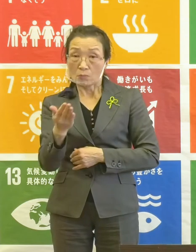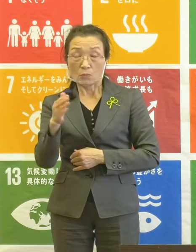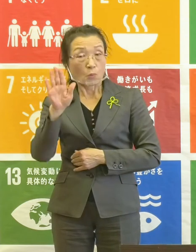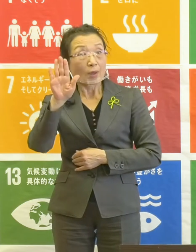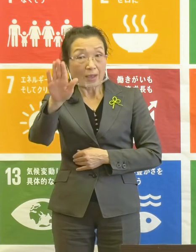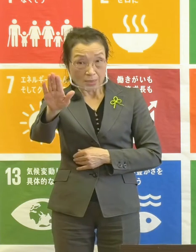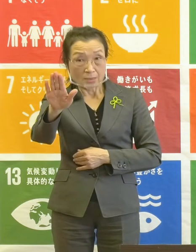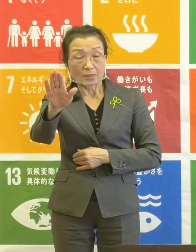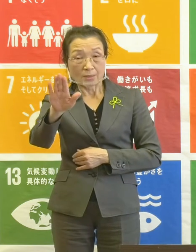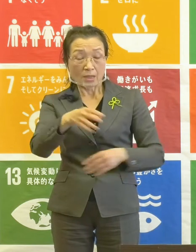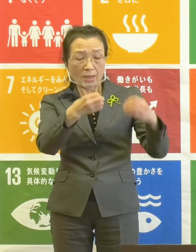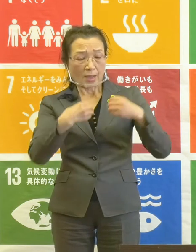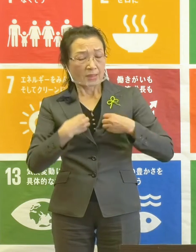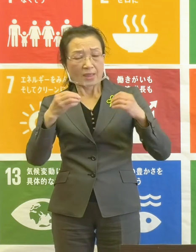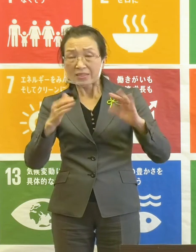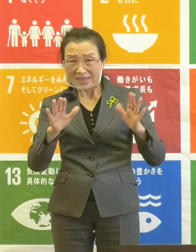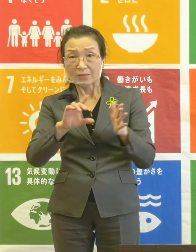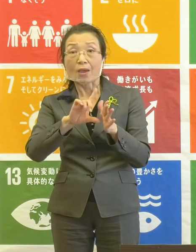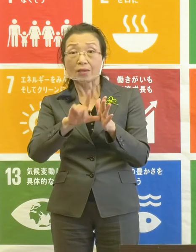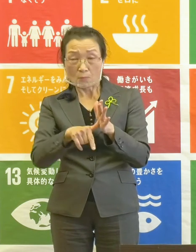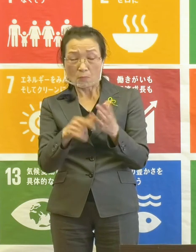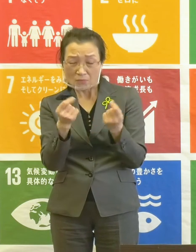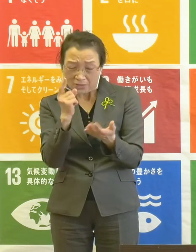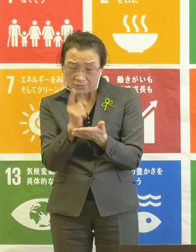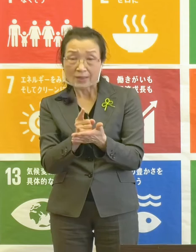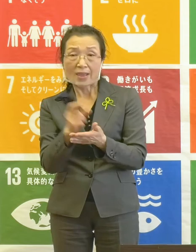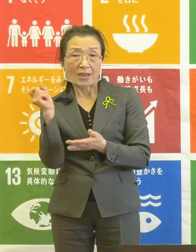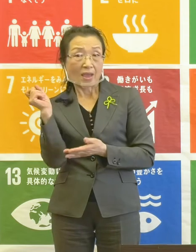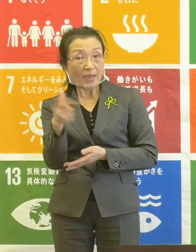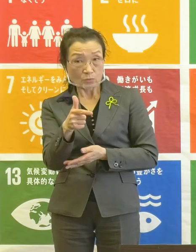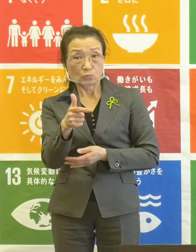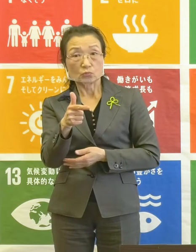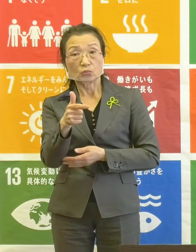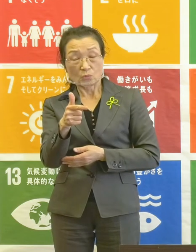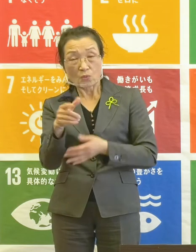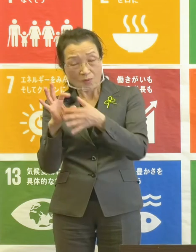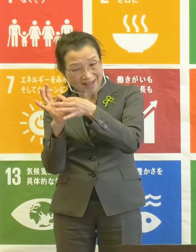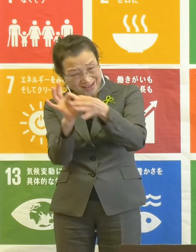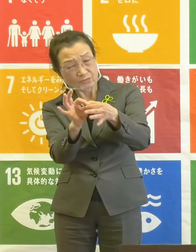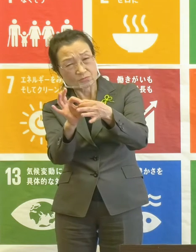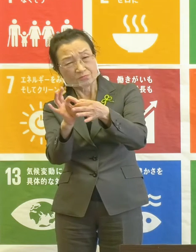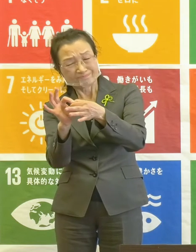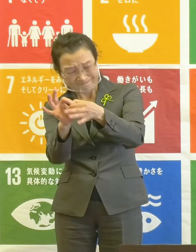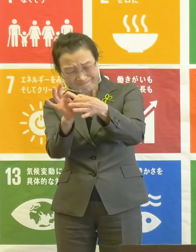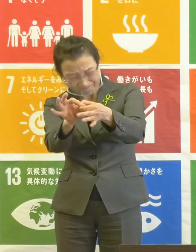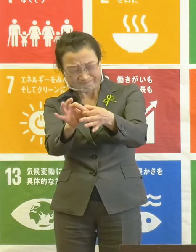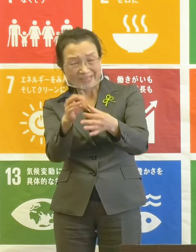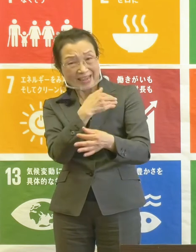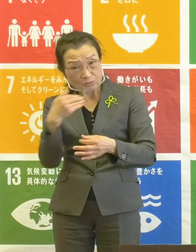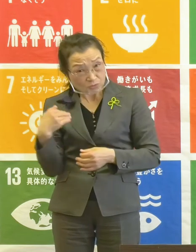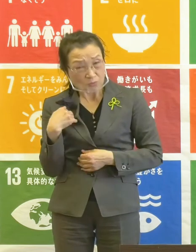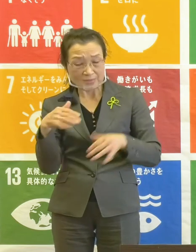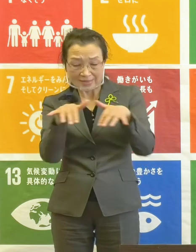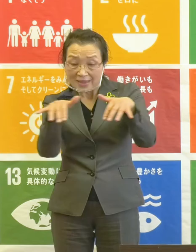後は陰性の場合もできる限り早く連絡がいくような体制を整え